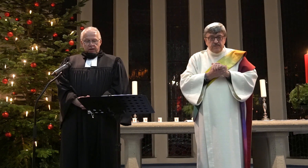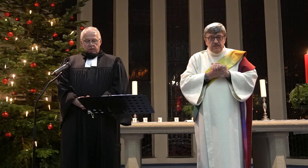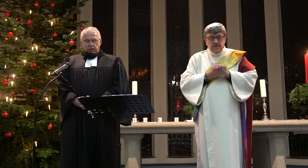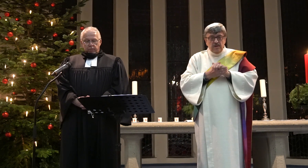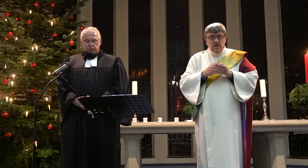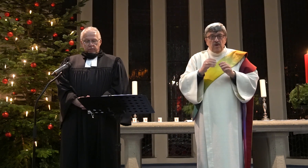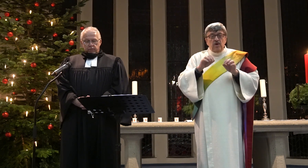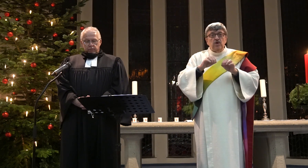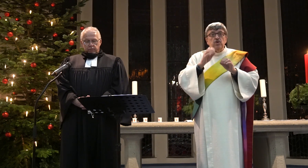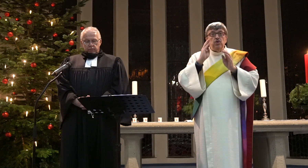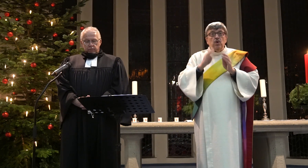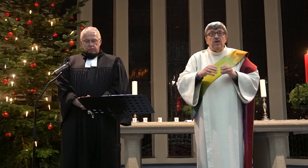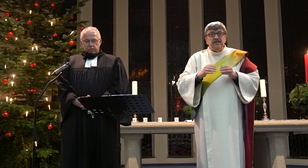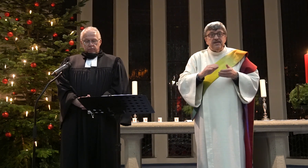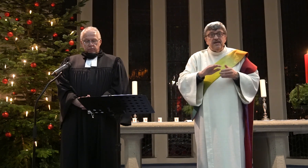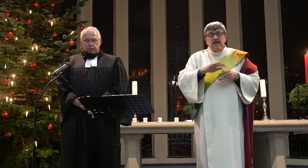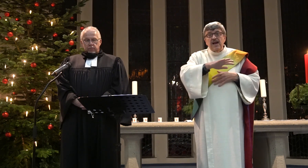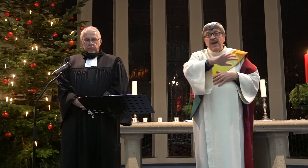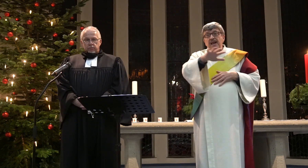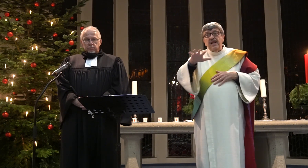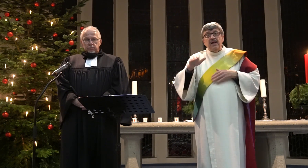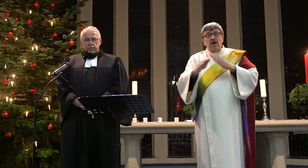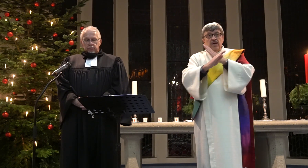Trotz leerer Krippe,